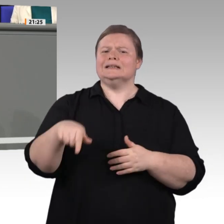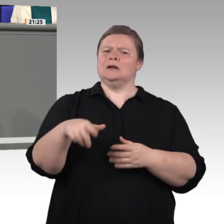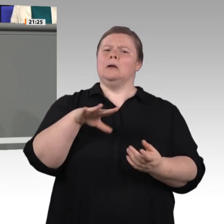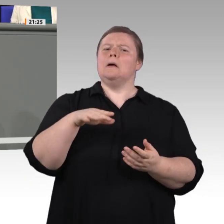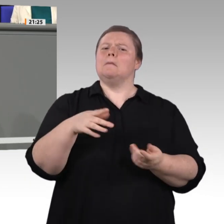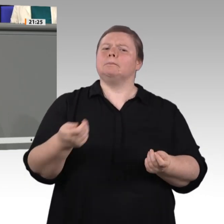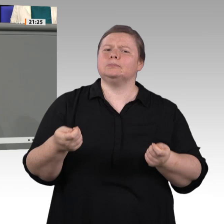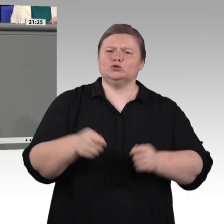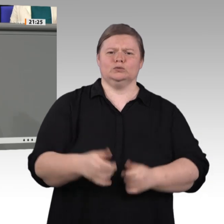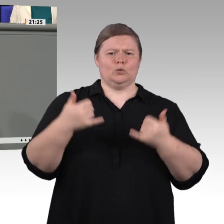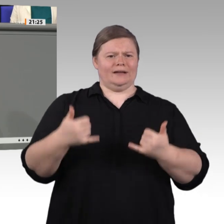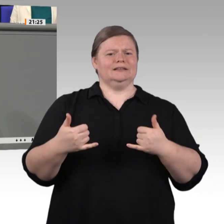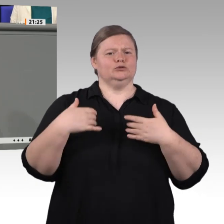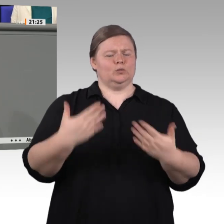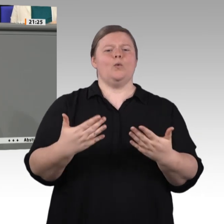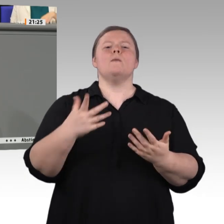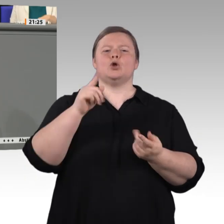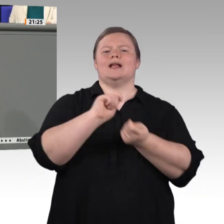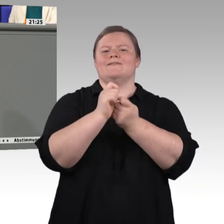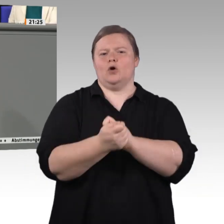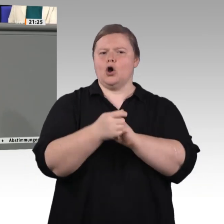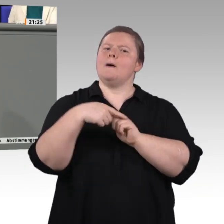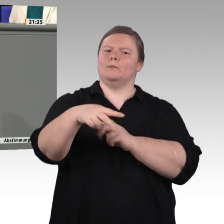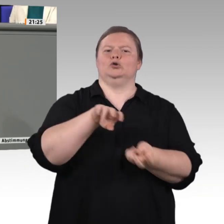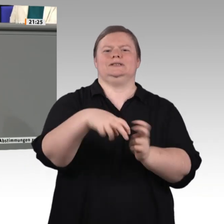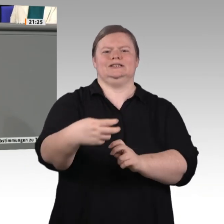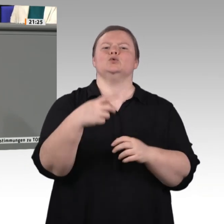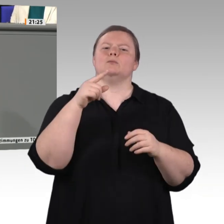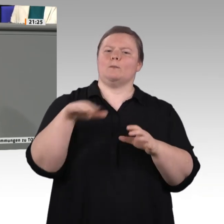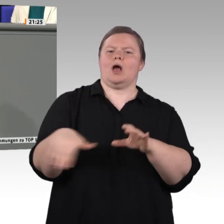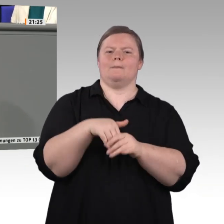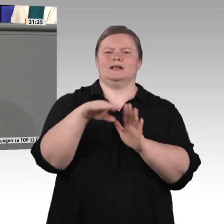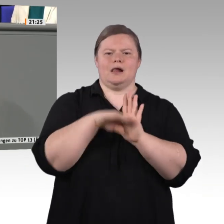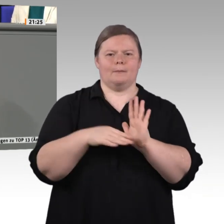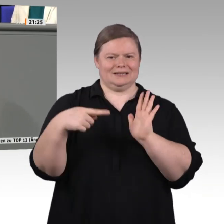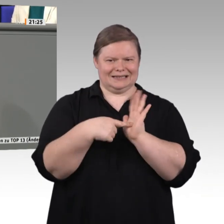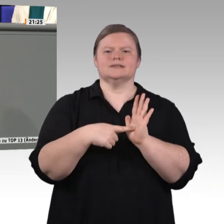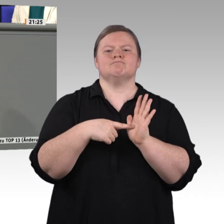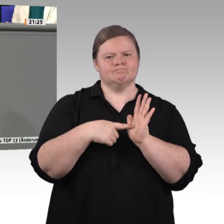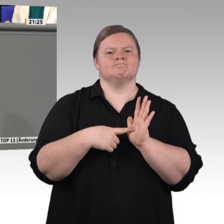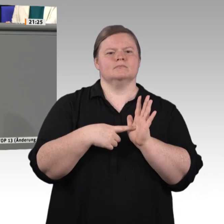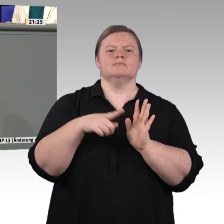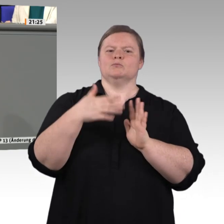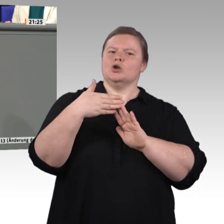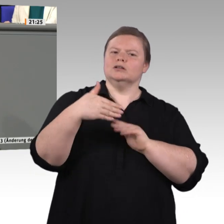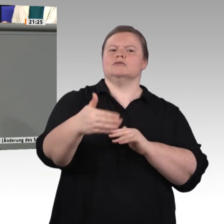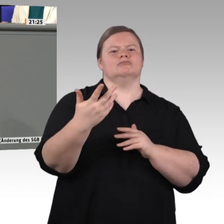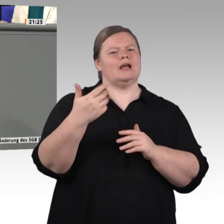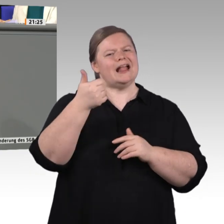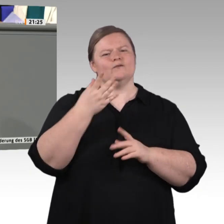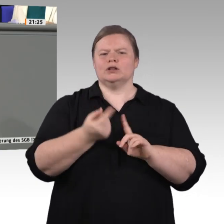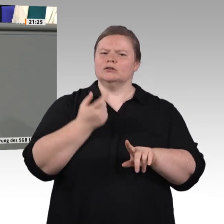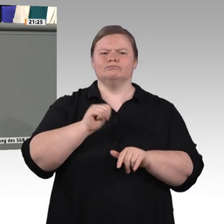kann. Und ich möchte noch einen Gedanken ausführen, der hier mehrfach geäußert wurde. Wir stellen auch klar, dass